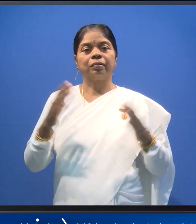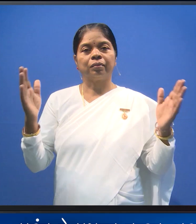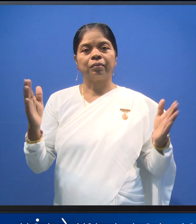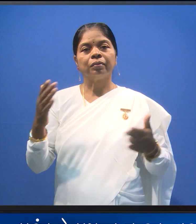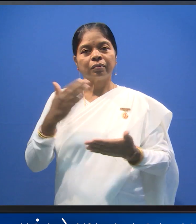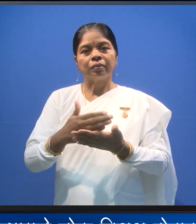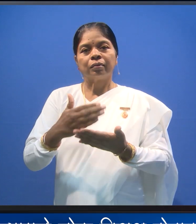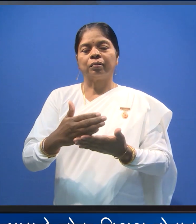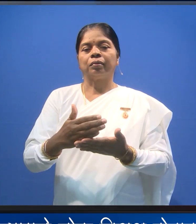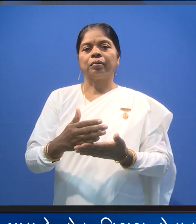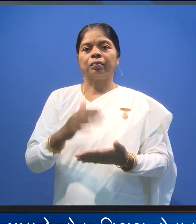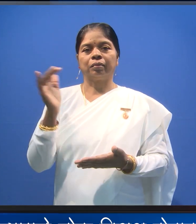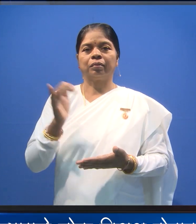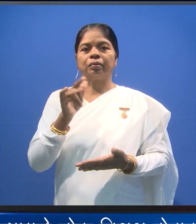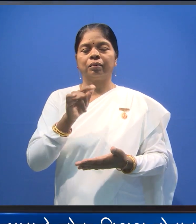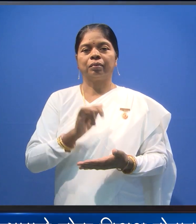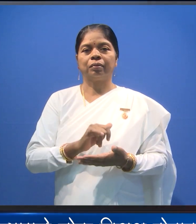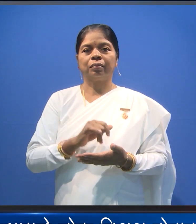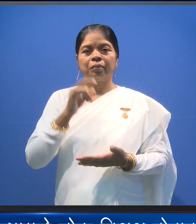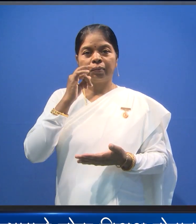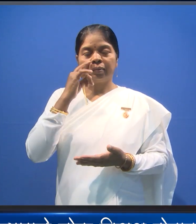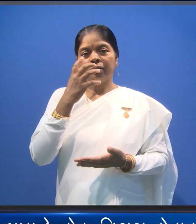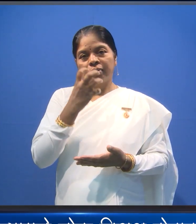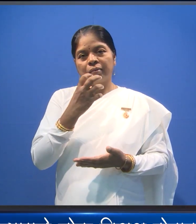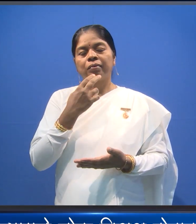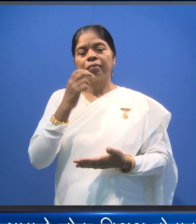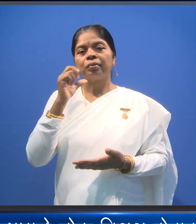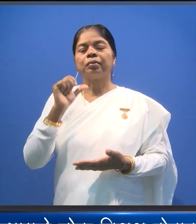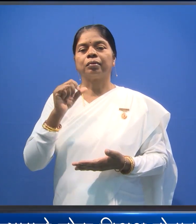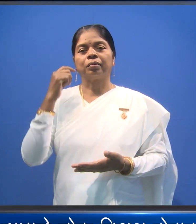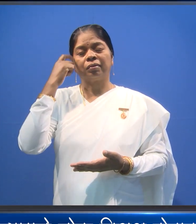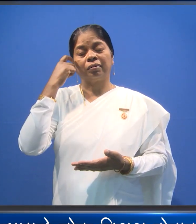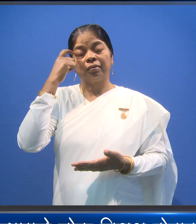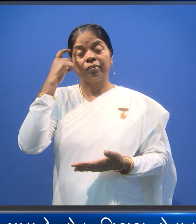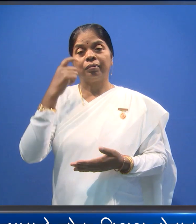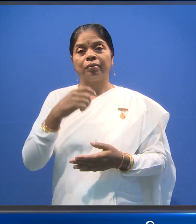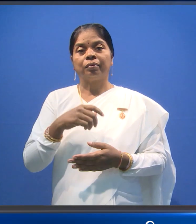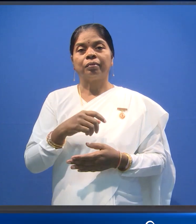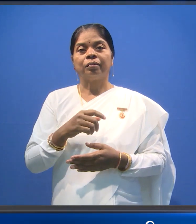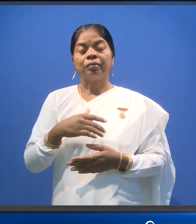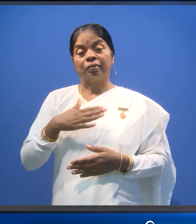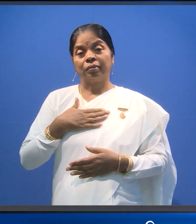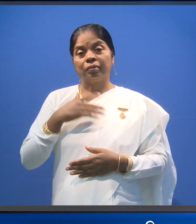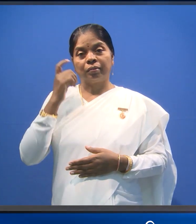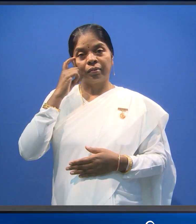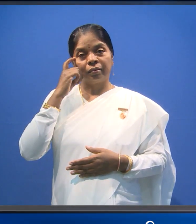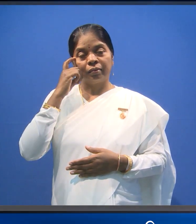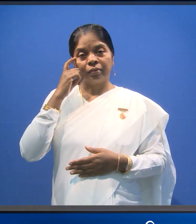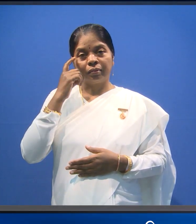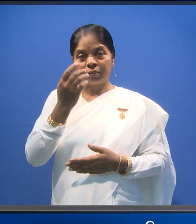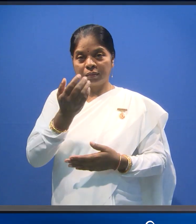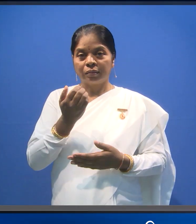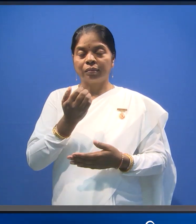बाधा येतात, ज्यामुळे लोक निराश होतात आणि विचार करतात की आपले लक्ष्य